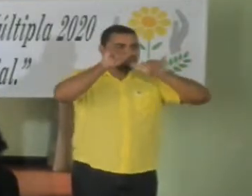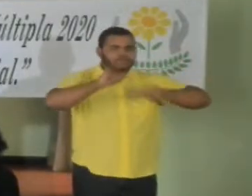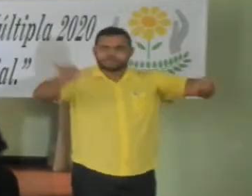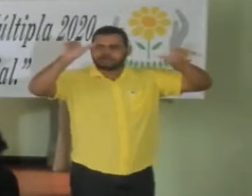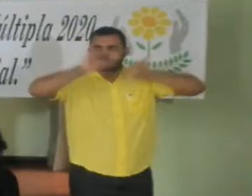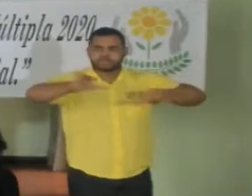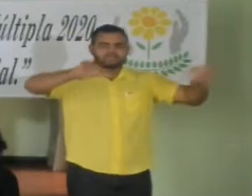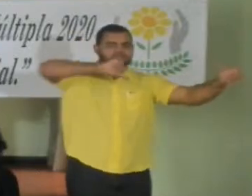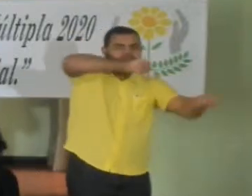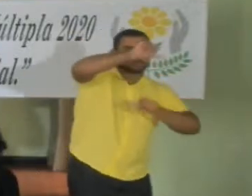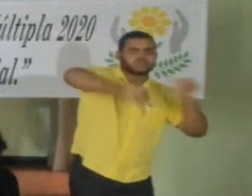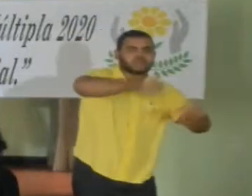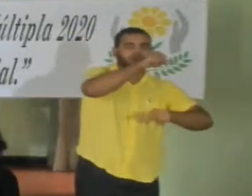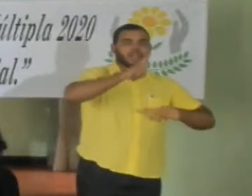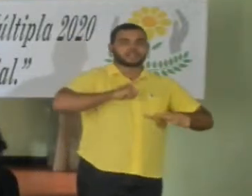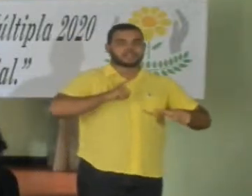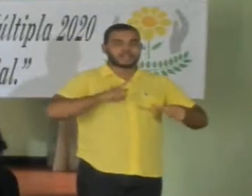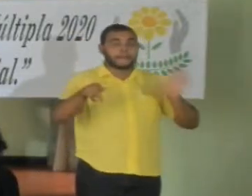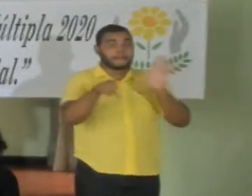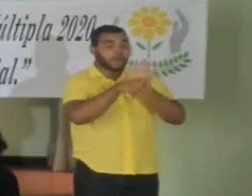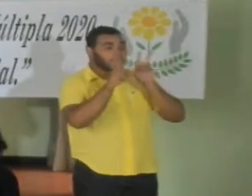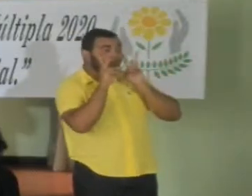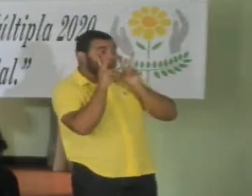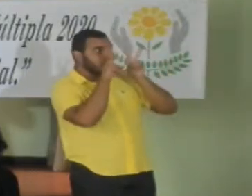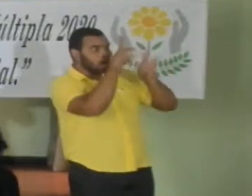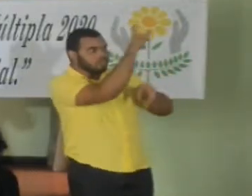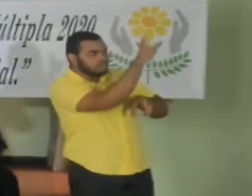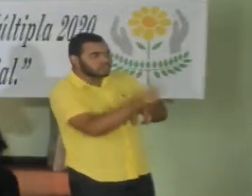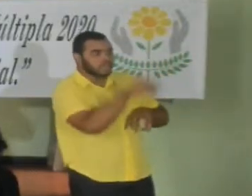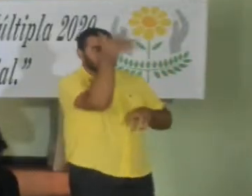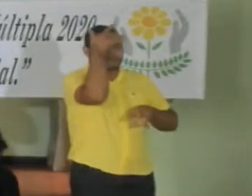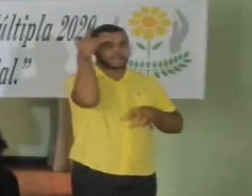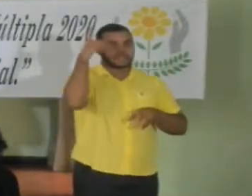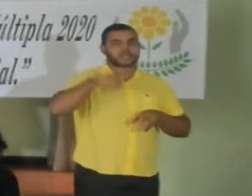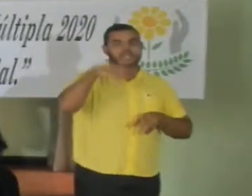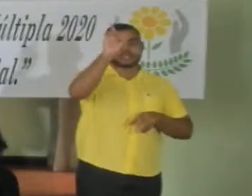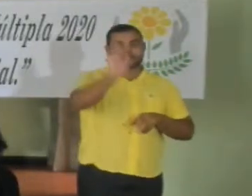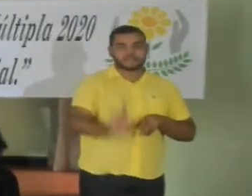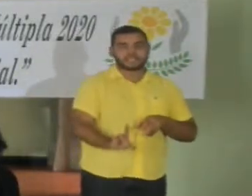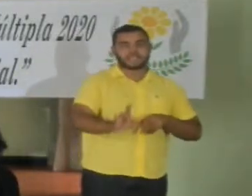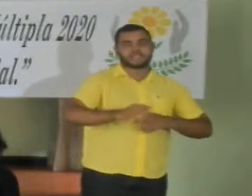mudanças no olhar para a pessoa com deficiência.